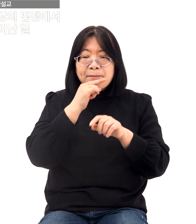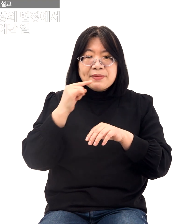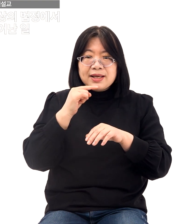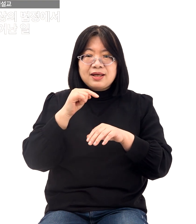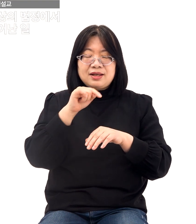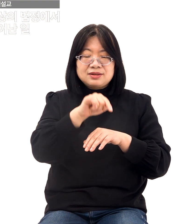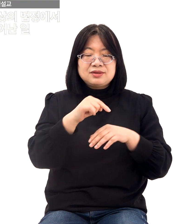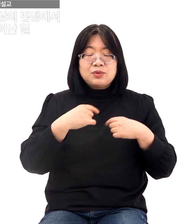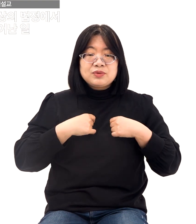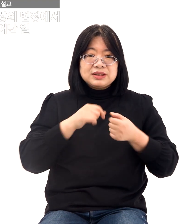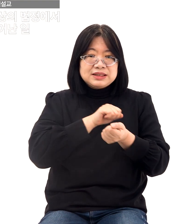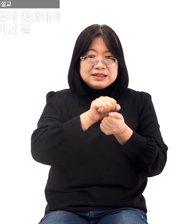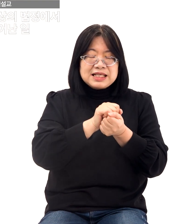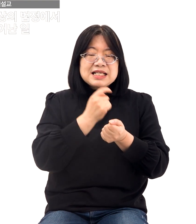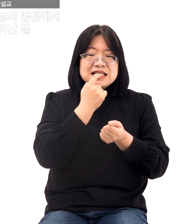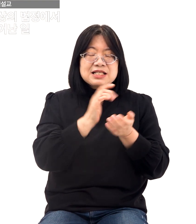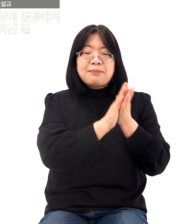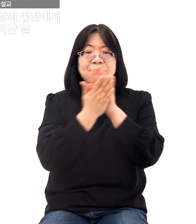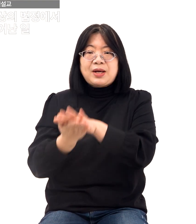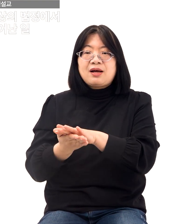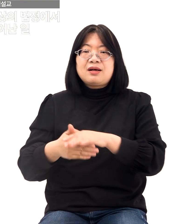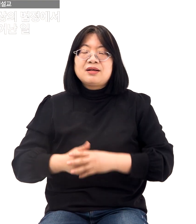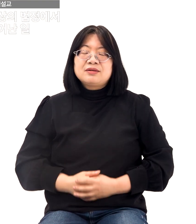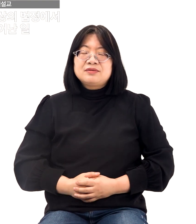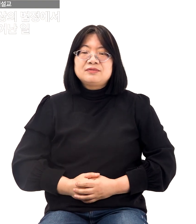희게 하였느니라. 아멘.